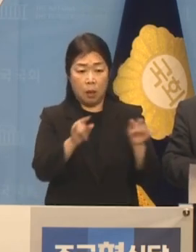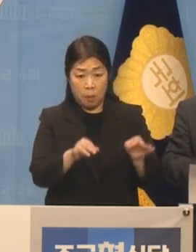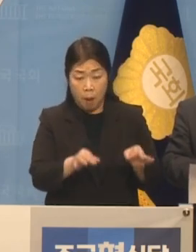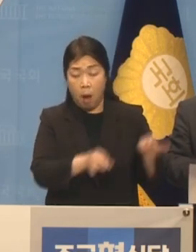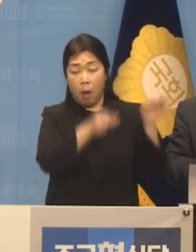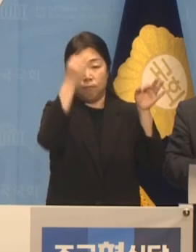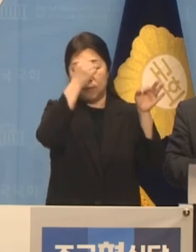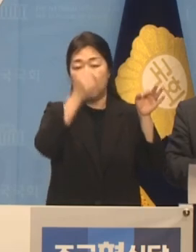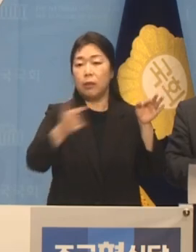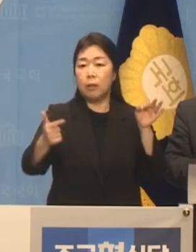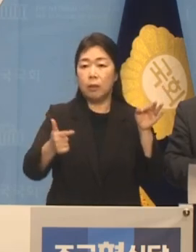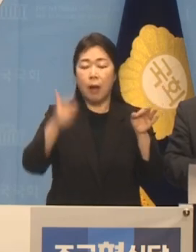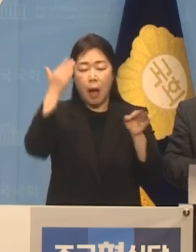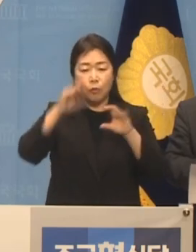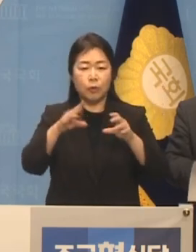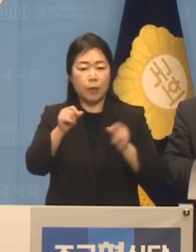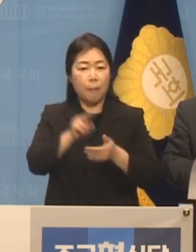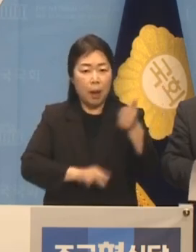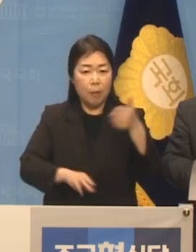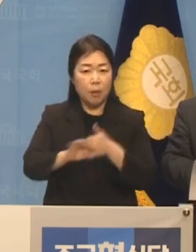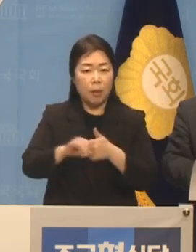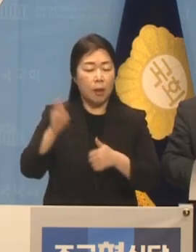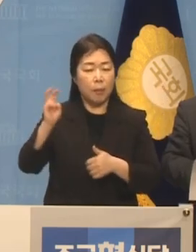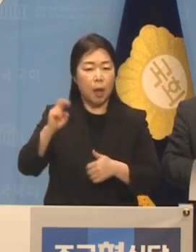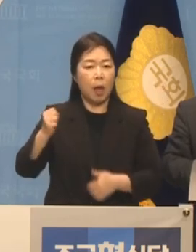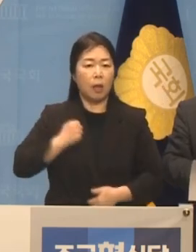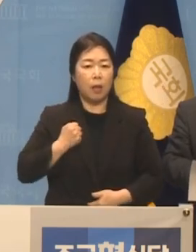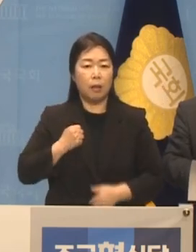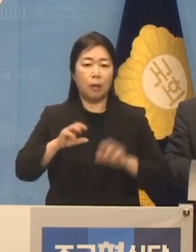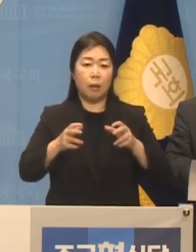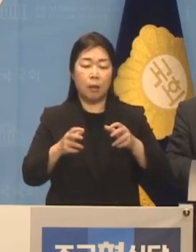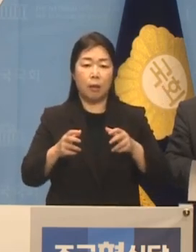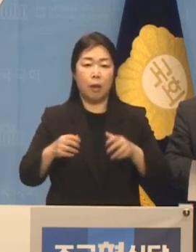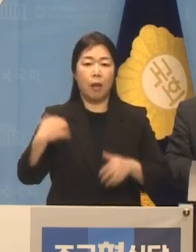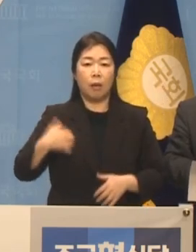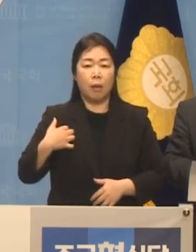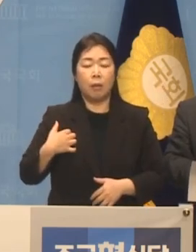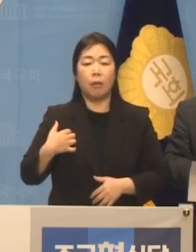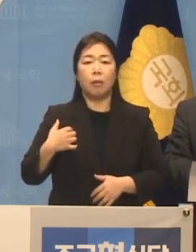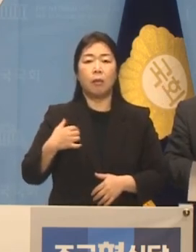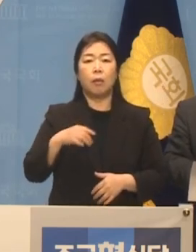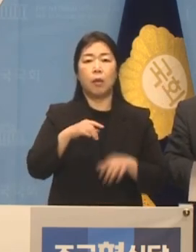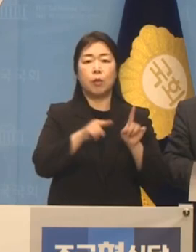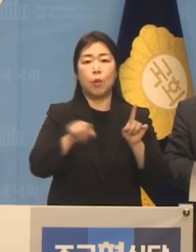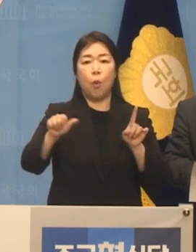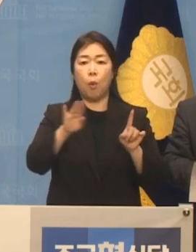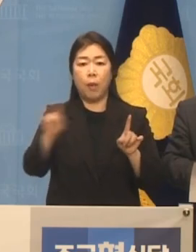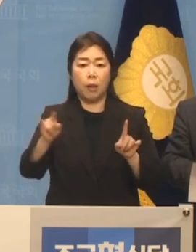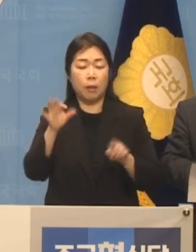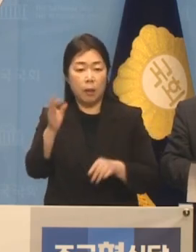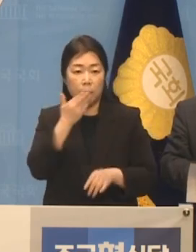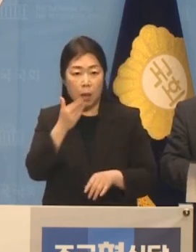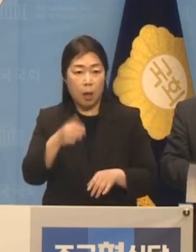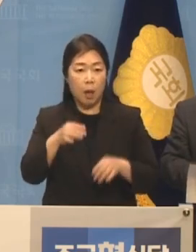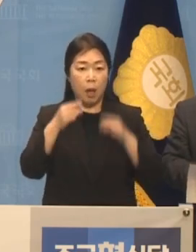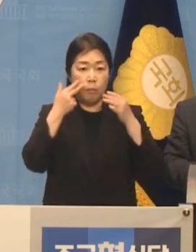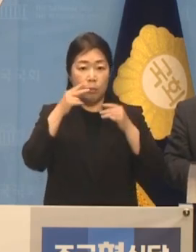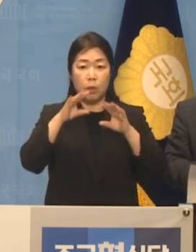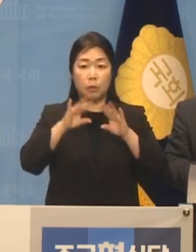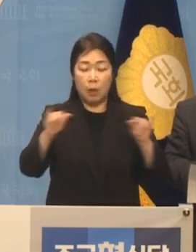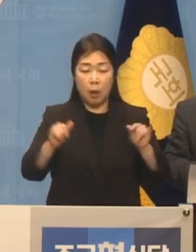올라서 우리나라 땅을 다 팔면 캐나다 1.5배를 살 수 있고 미국 4분의 1을 살 수 있는 정도가